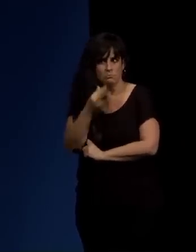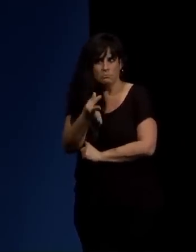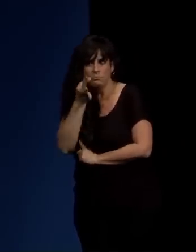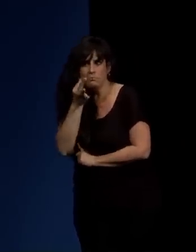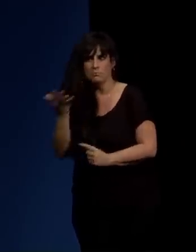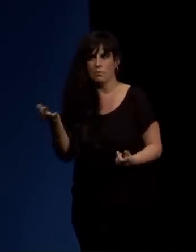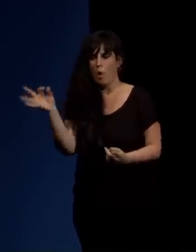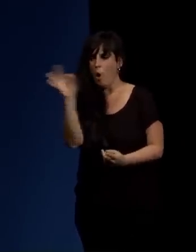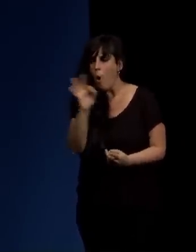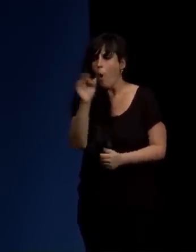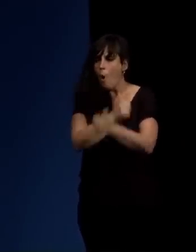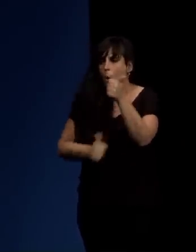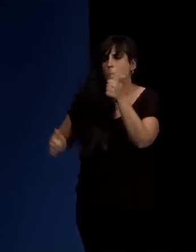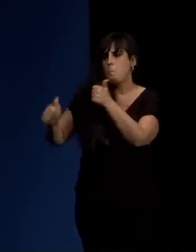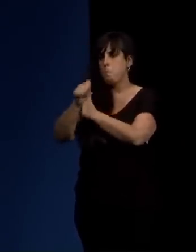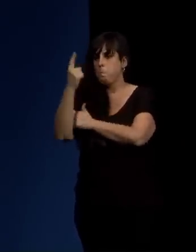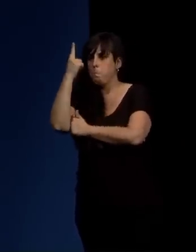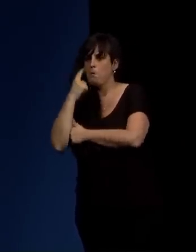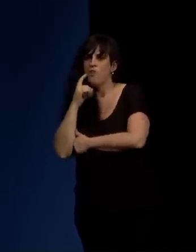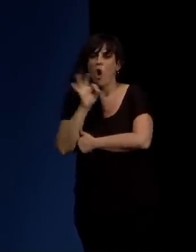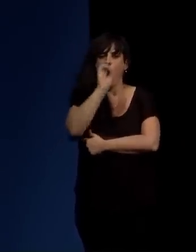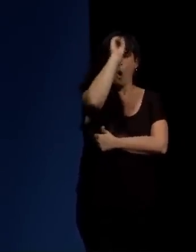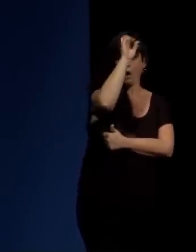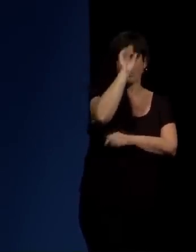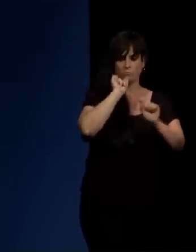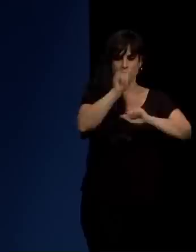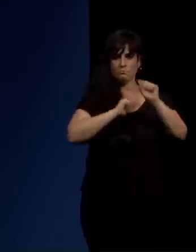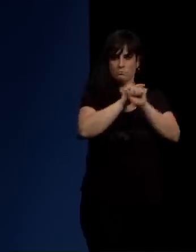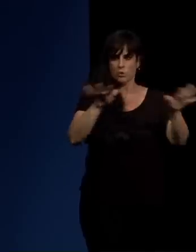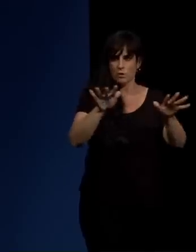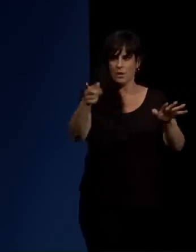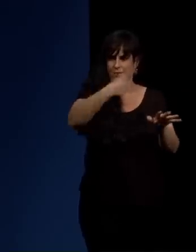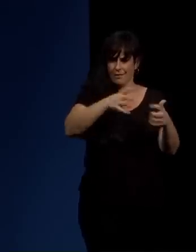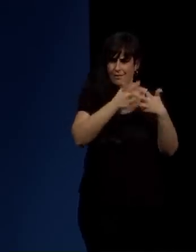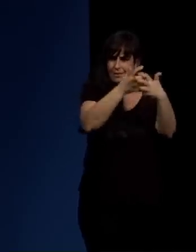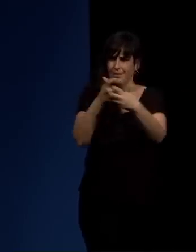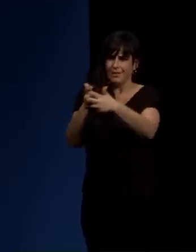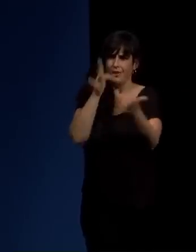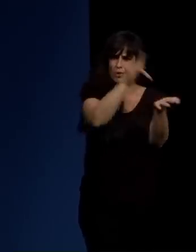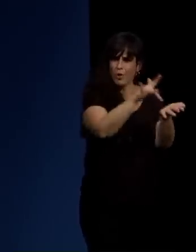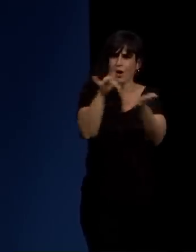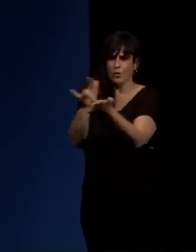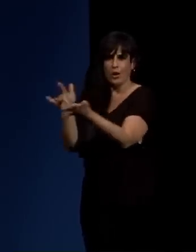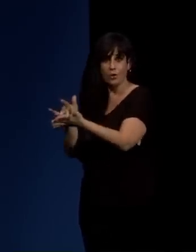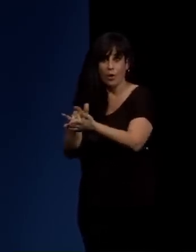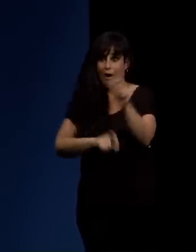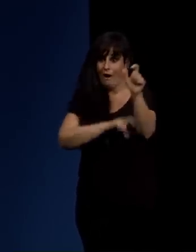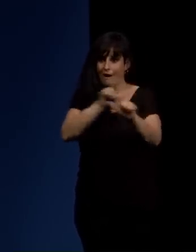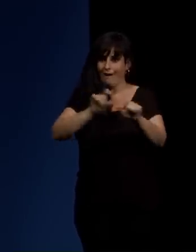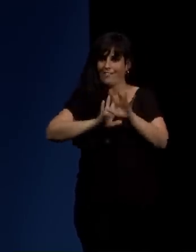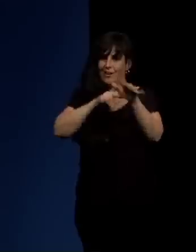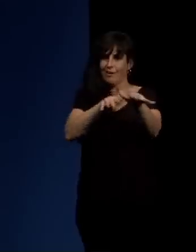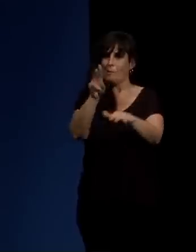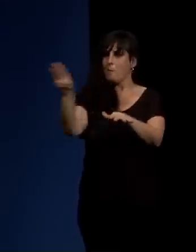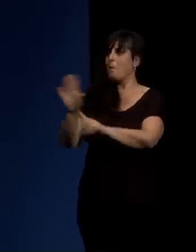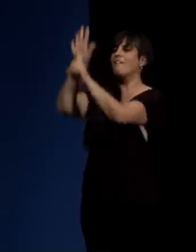a loita da xente contra a megaminería contaminante, os que vimos a loita da xente que derrotou o Partido Popular na rúa, que somos